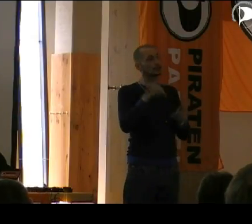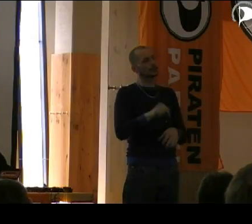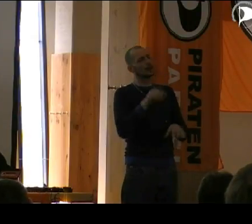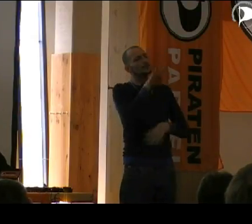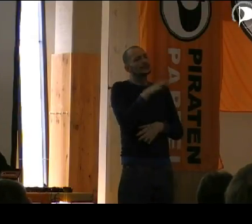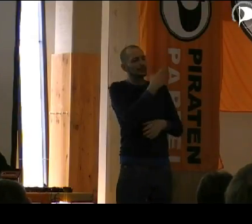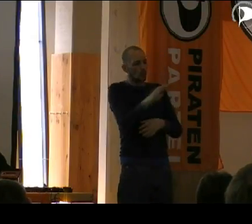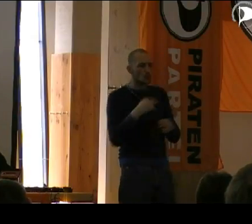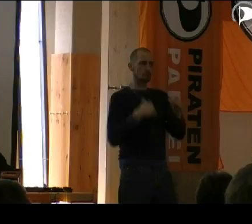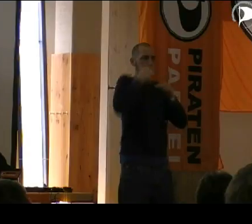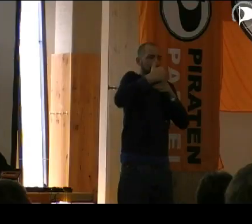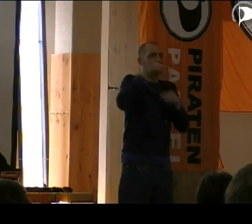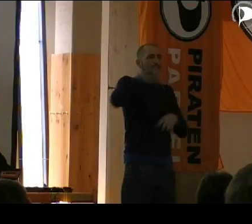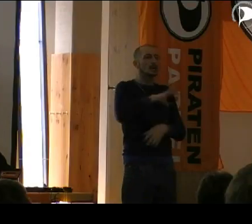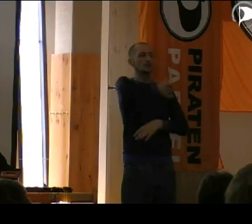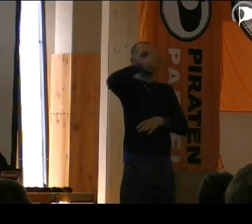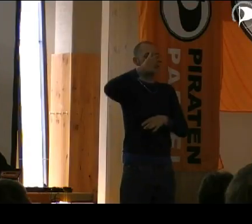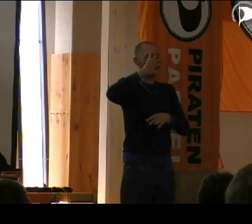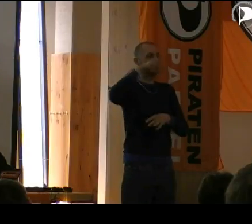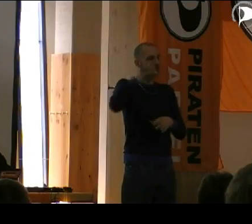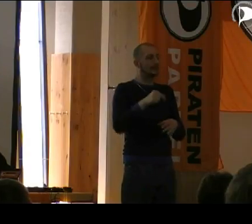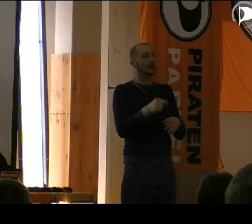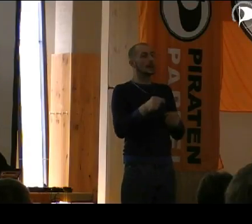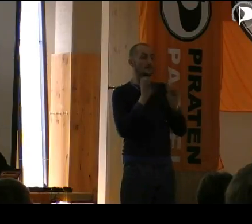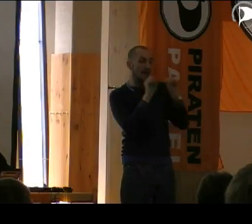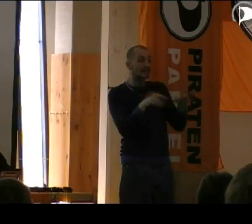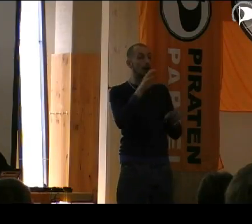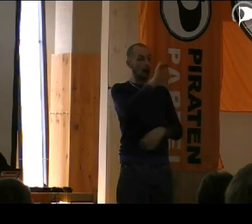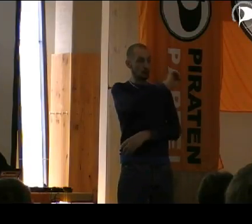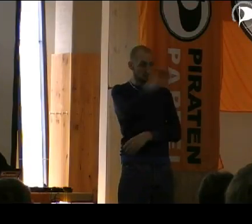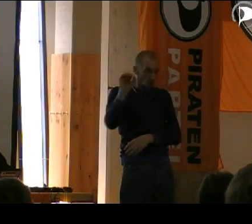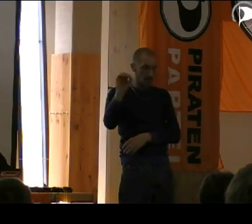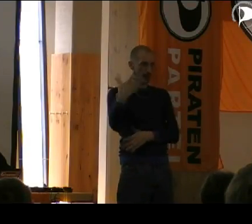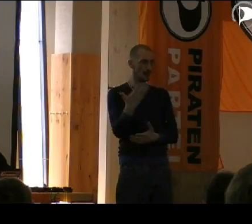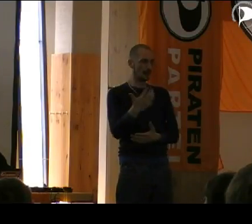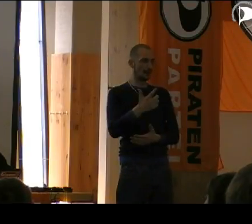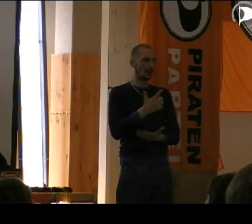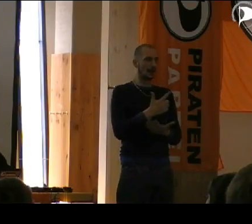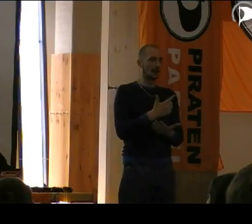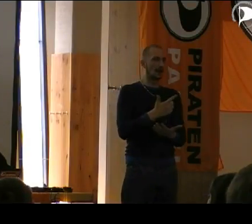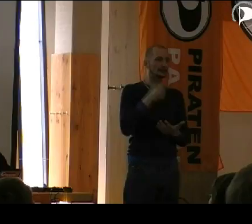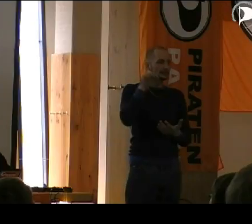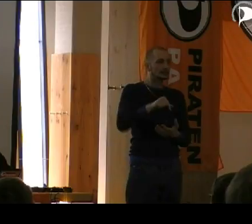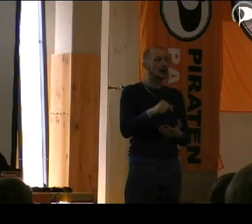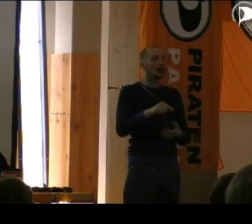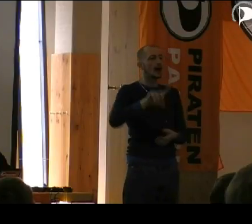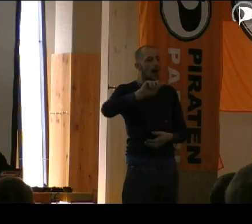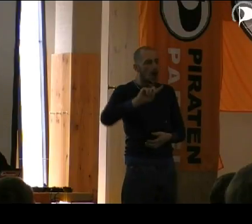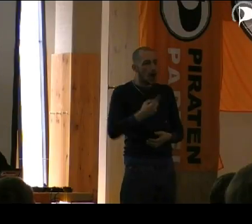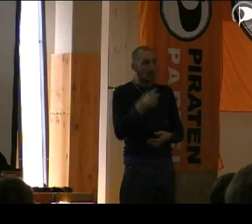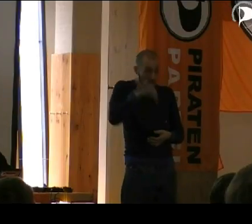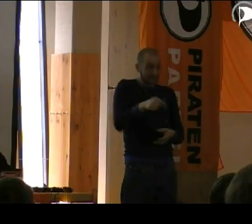aber der rest erwischt die kassen wirklich die schnelle auf null so weiß ich einfach genießen der austria einen schatzmeister